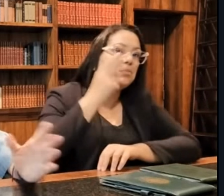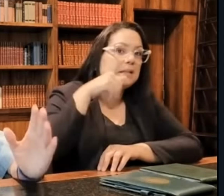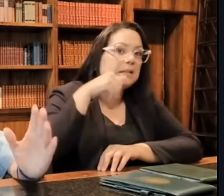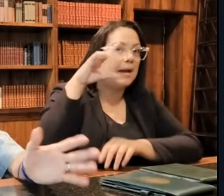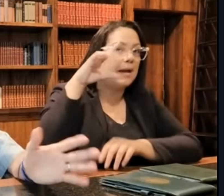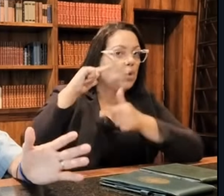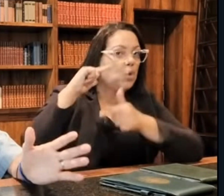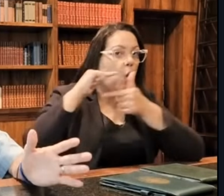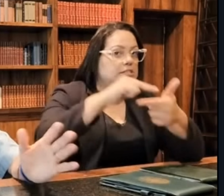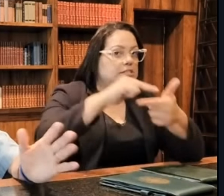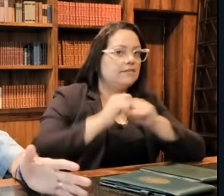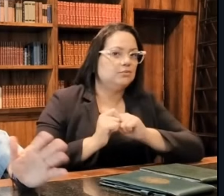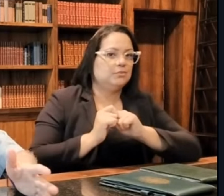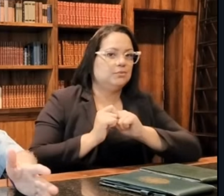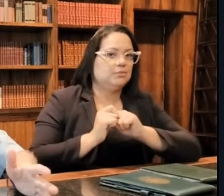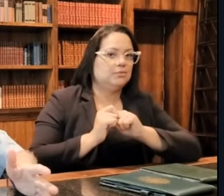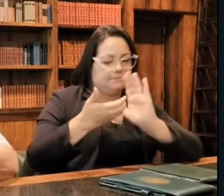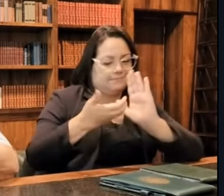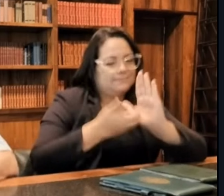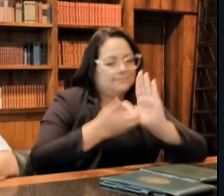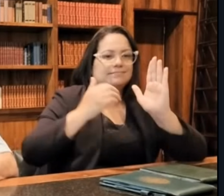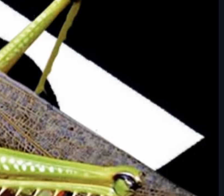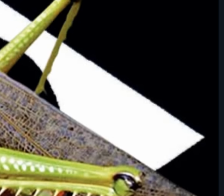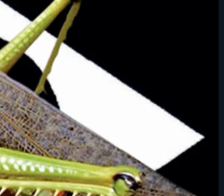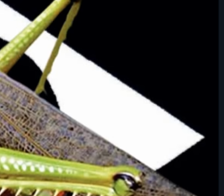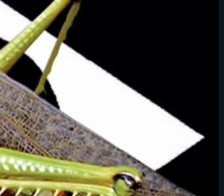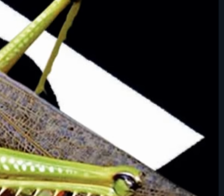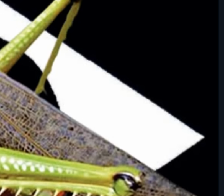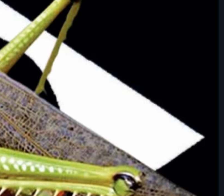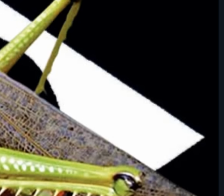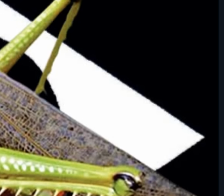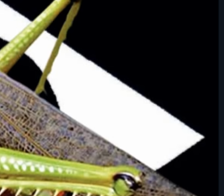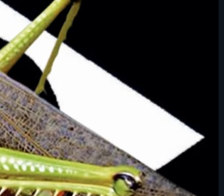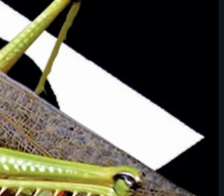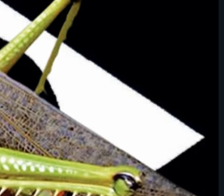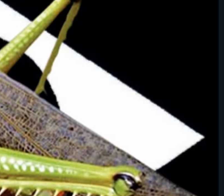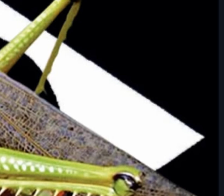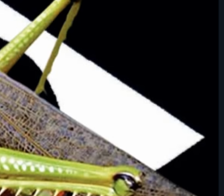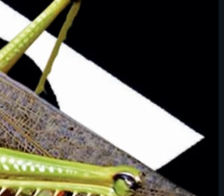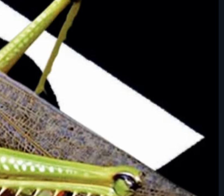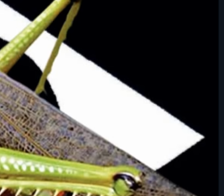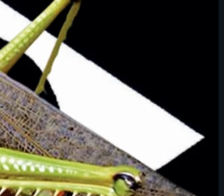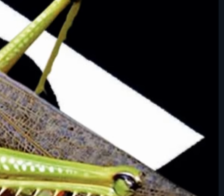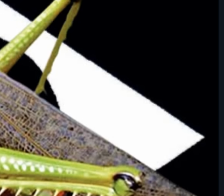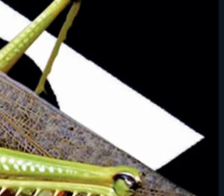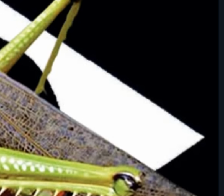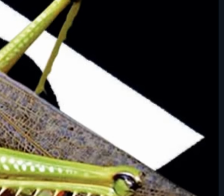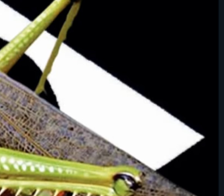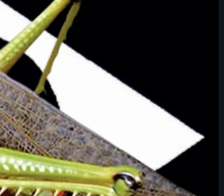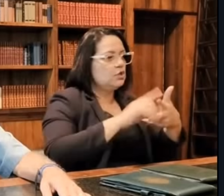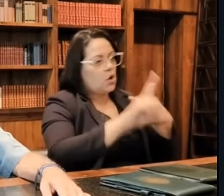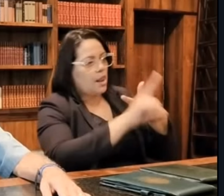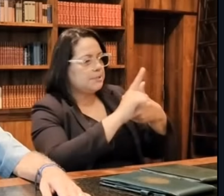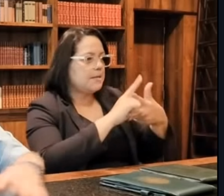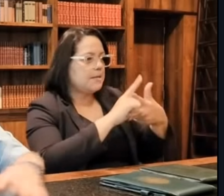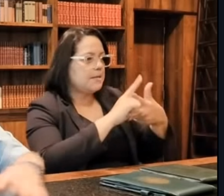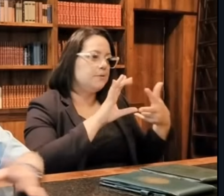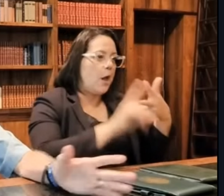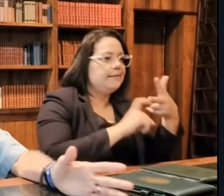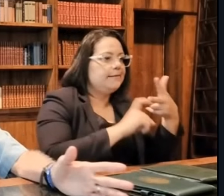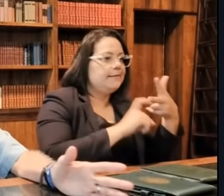iremos ver. Infelizmente, o povo tem que passar por isso para ver como trocar um